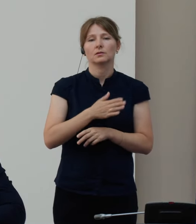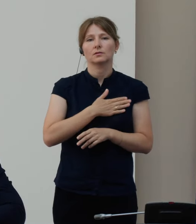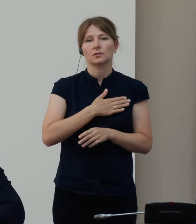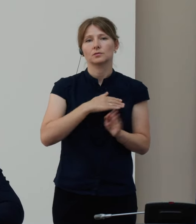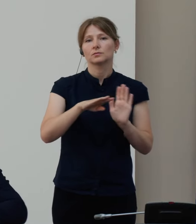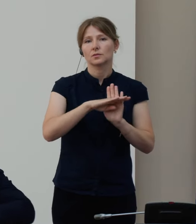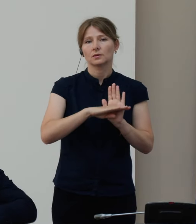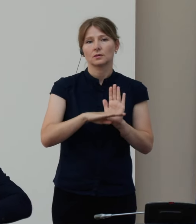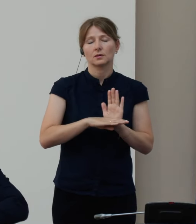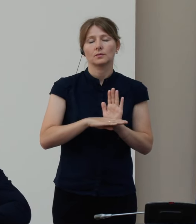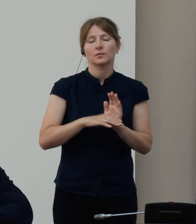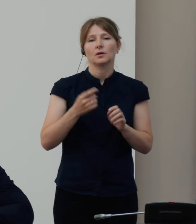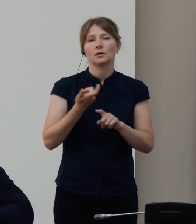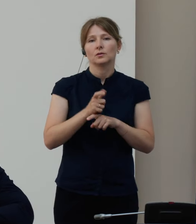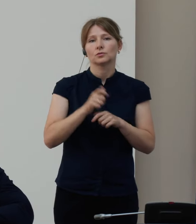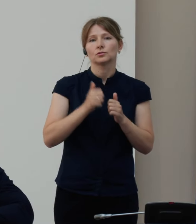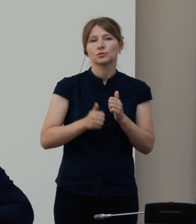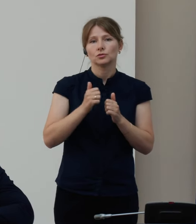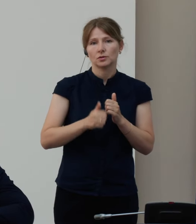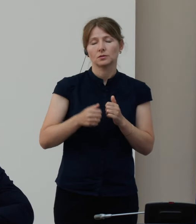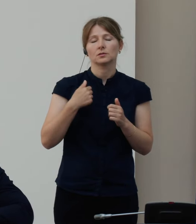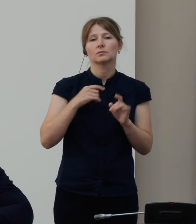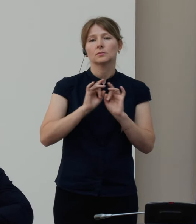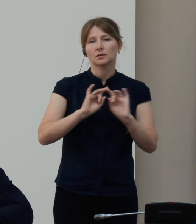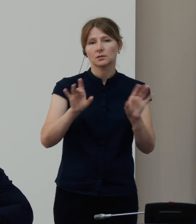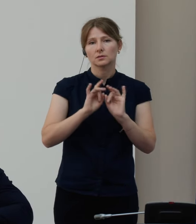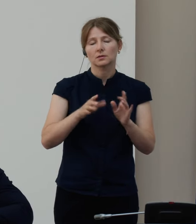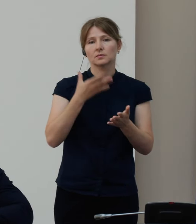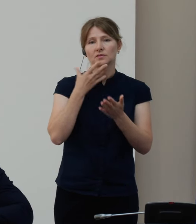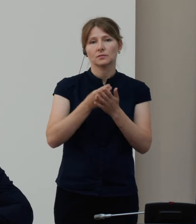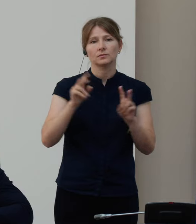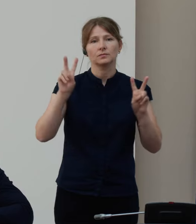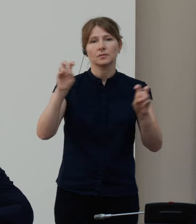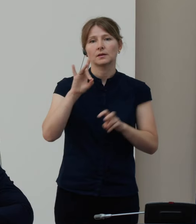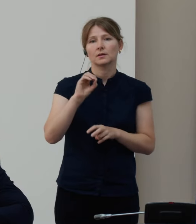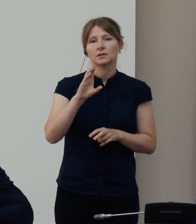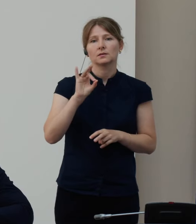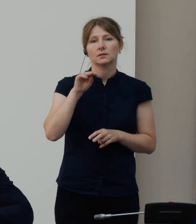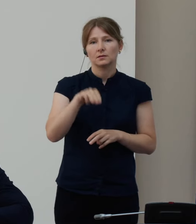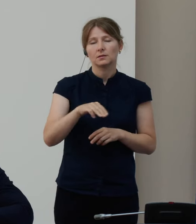am spus de mai multe ori în cadrul reformei Restart, o reformă care își propune